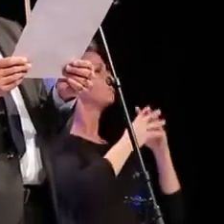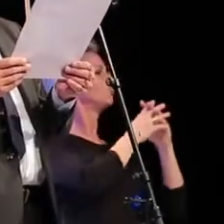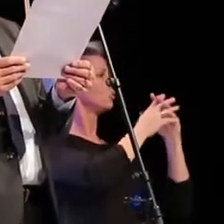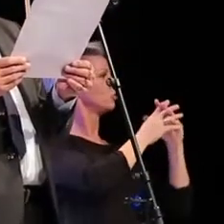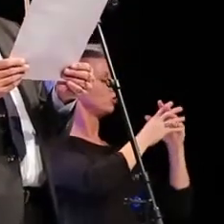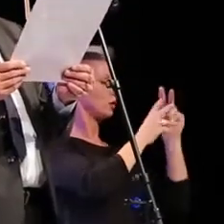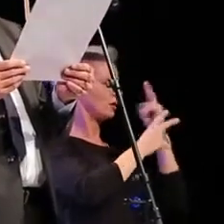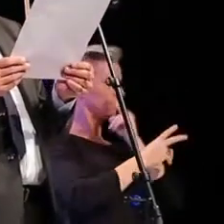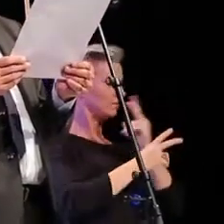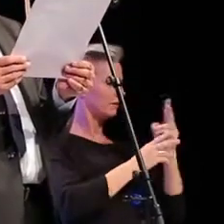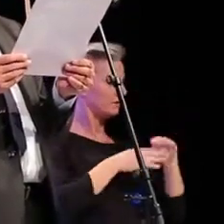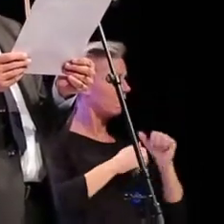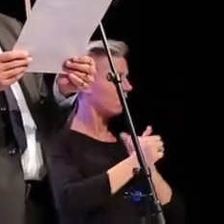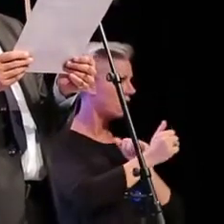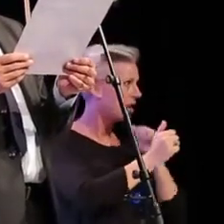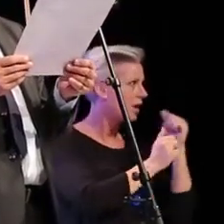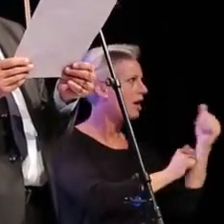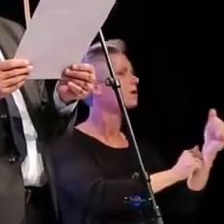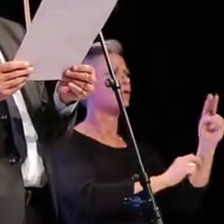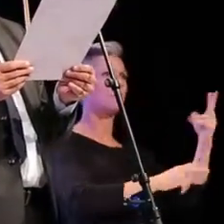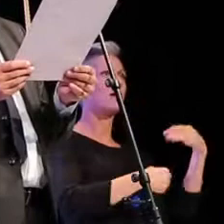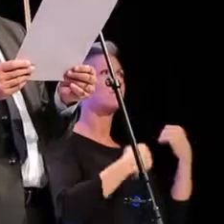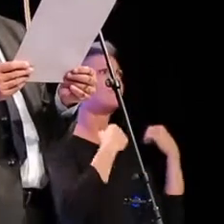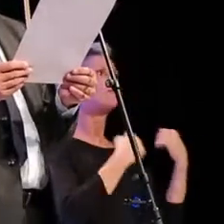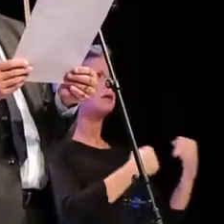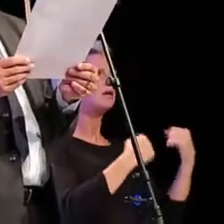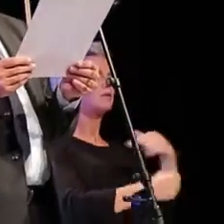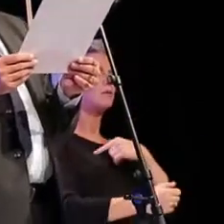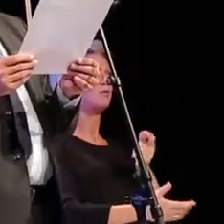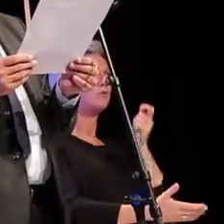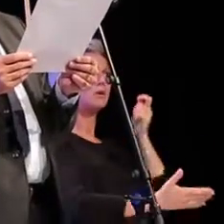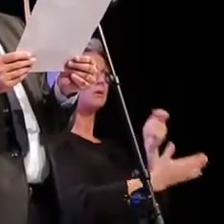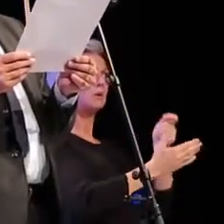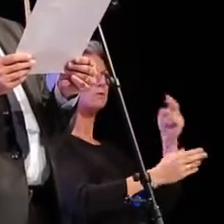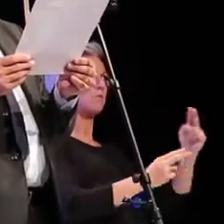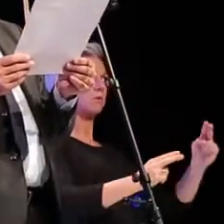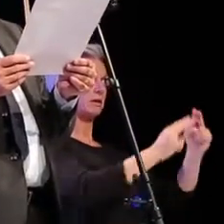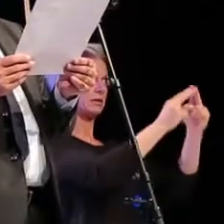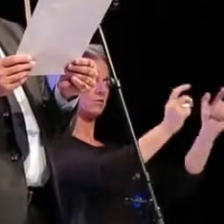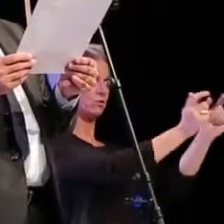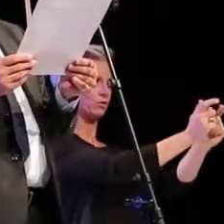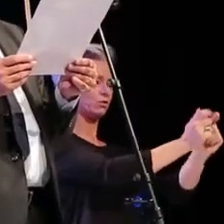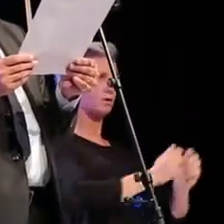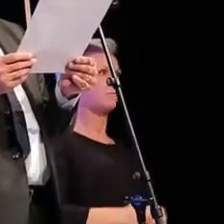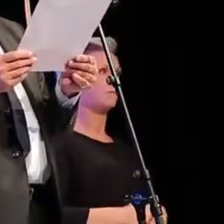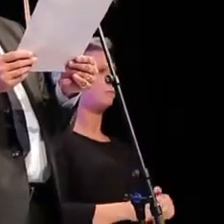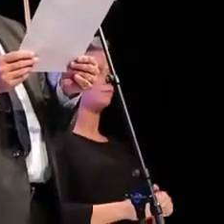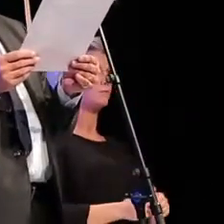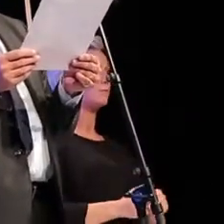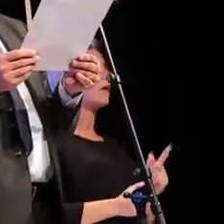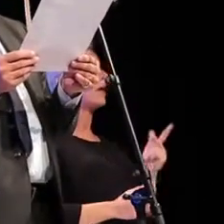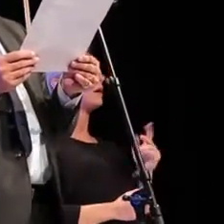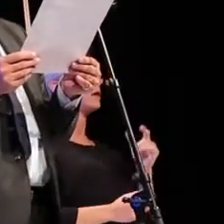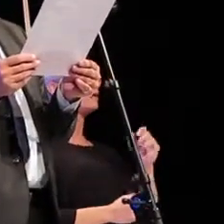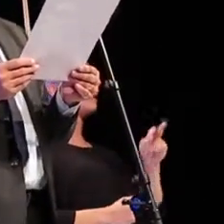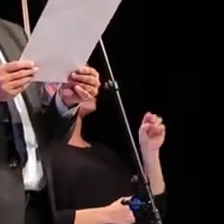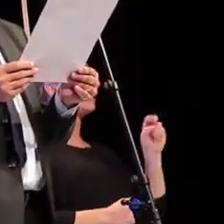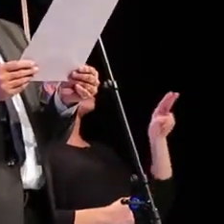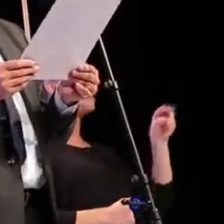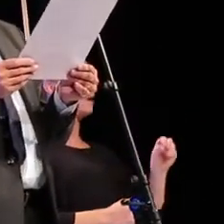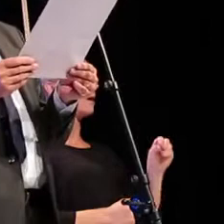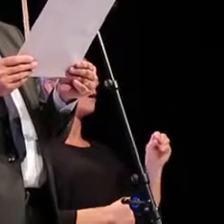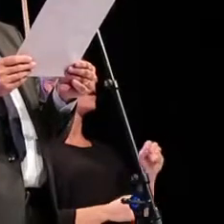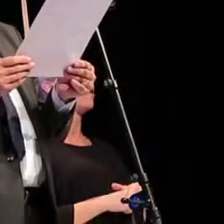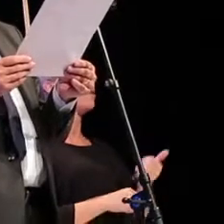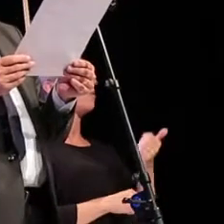inför FNs stora klimatmöte i Paris i november. Miljöborgarrådet Katarina Lurs ord här tidigare visar att